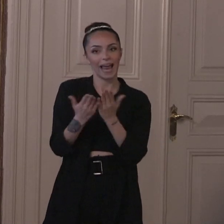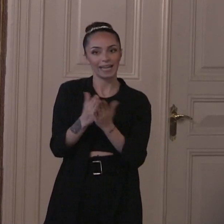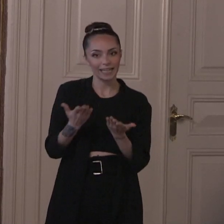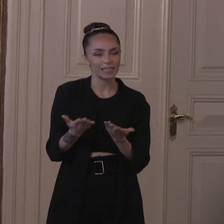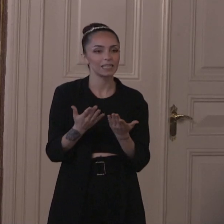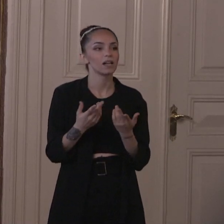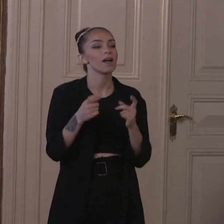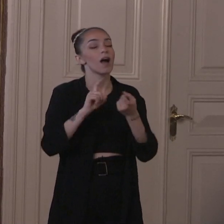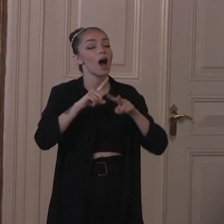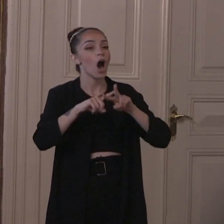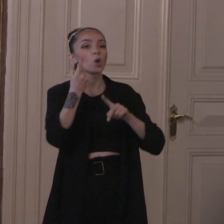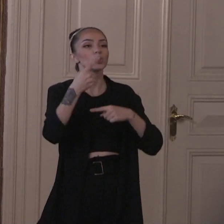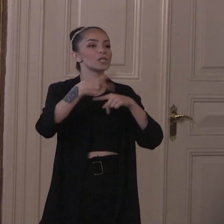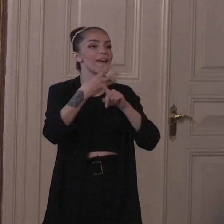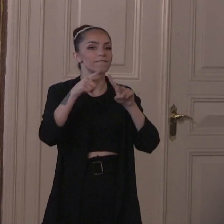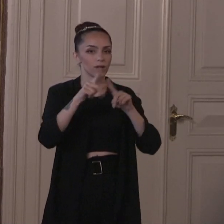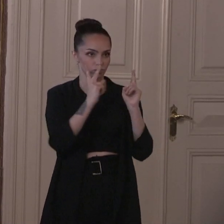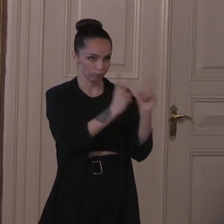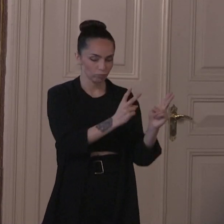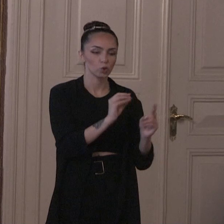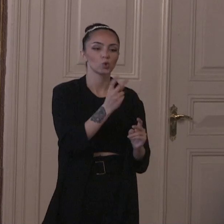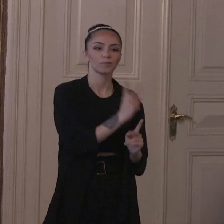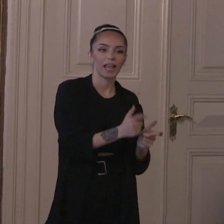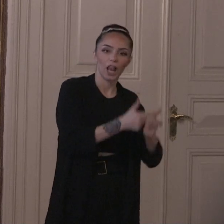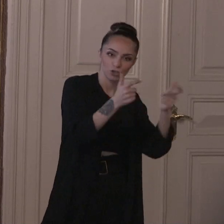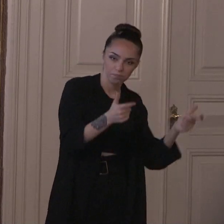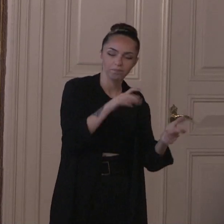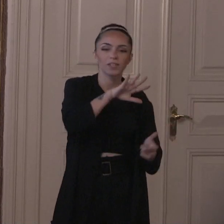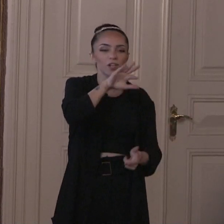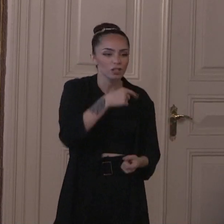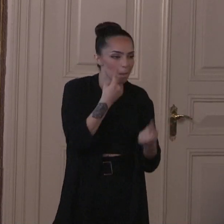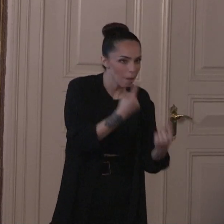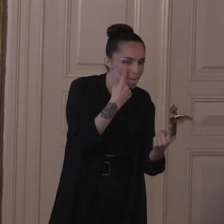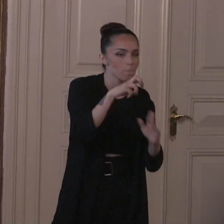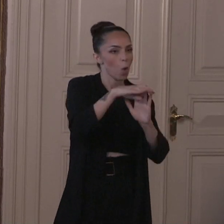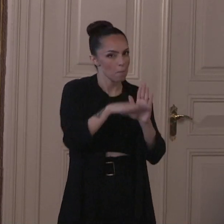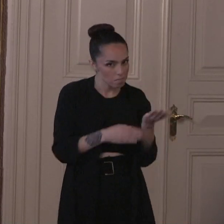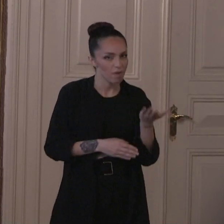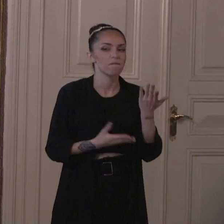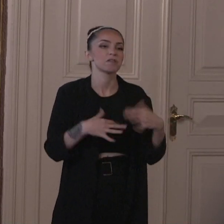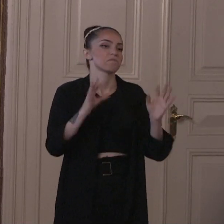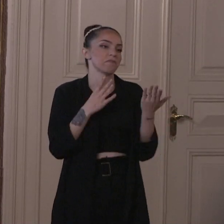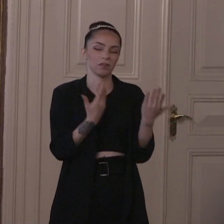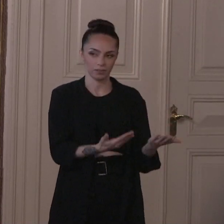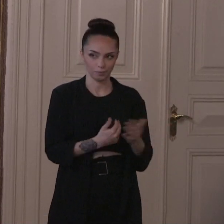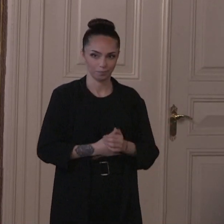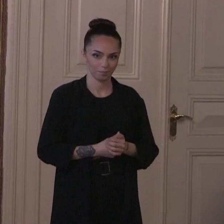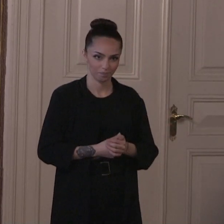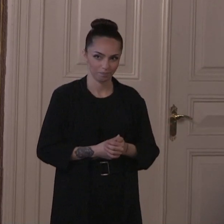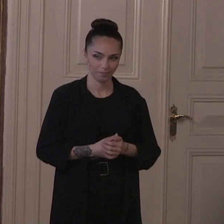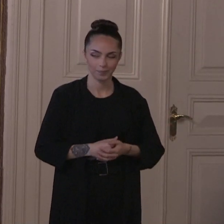Aşık olarak eğitim fakültemizde hem çocuk gelişimi, yaşlı bakım programı mevcuttur. Bu yönüyle